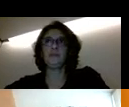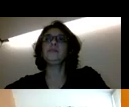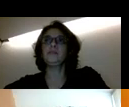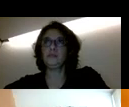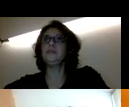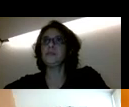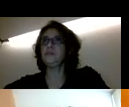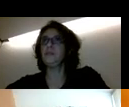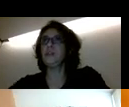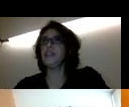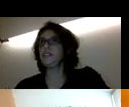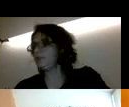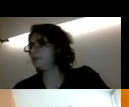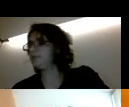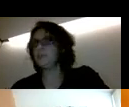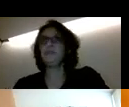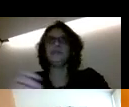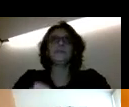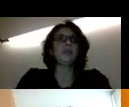yo creo, Fabi, ya por el tiempo.